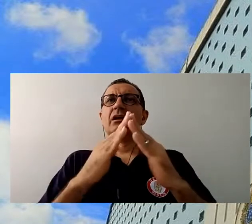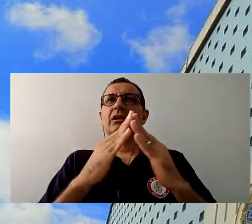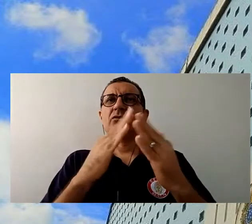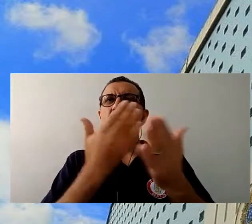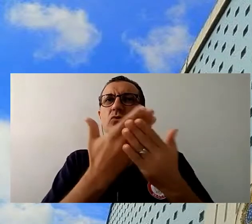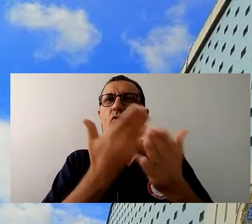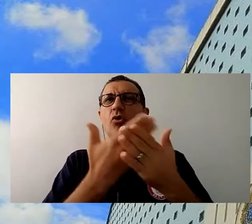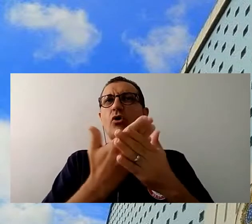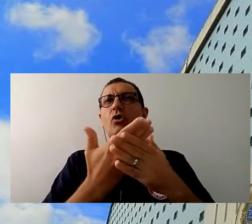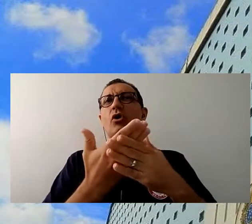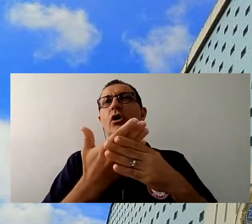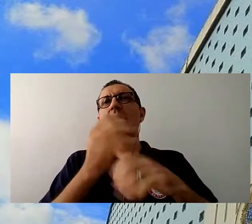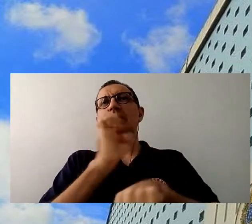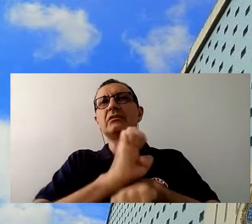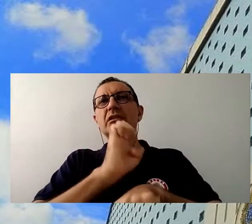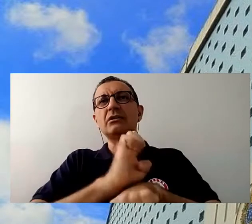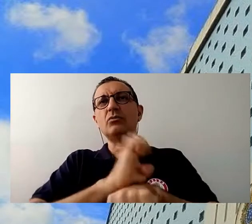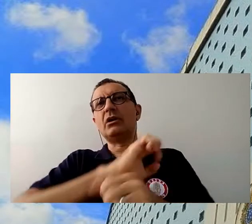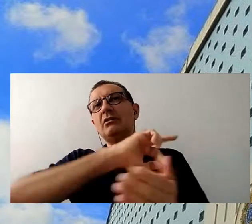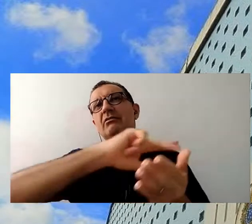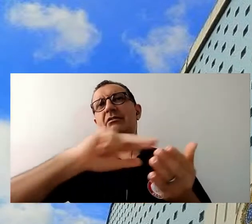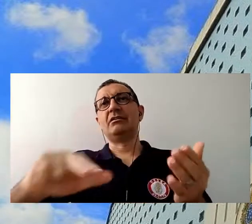Aí eles dizem o que querem fazer.